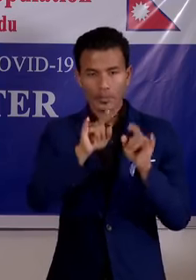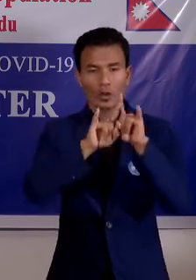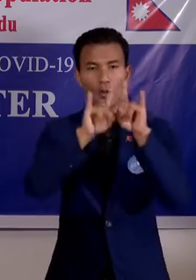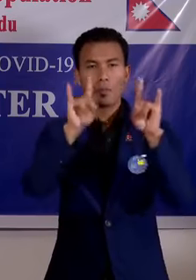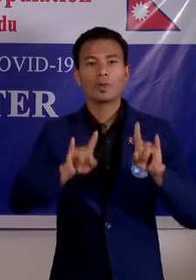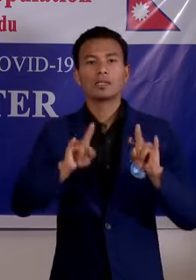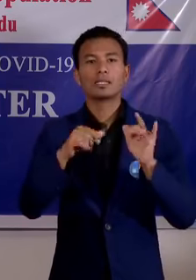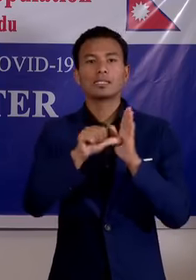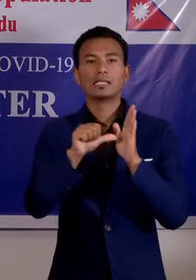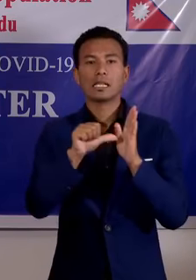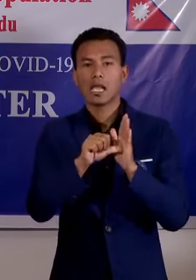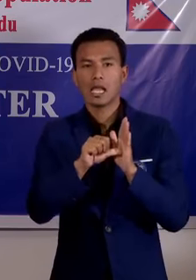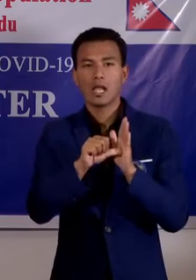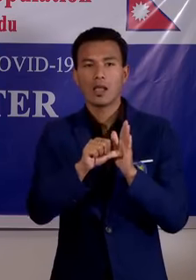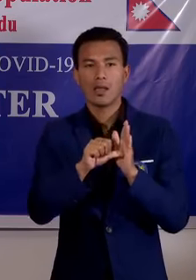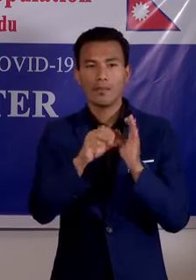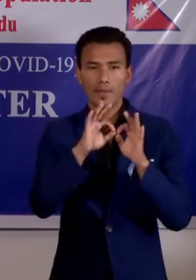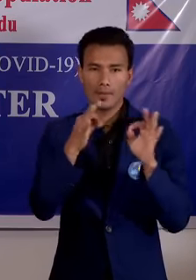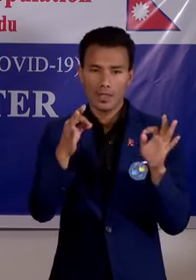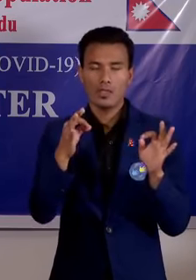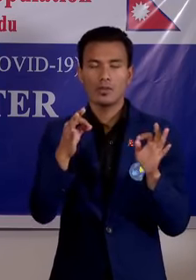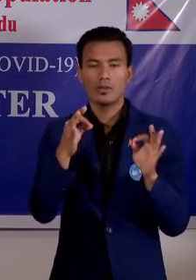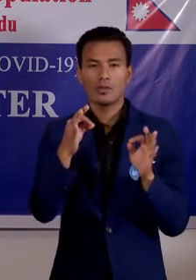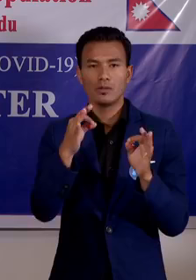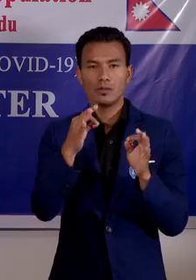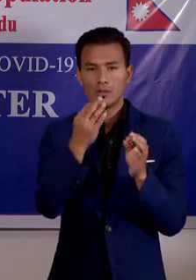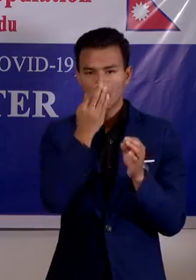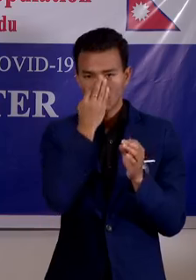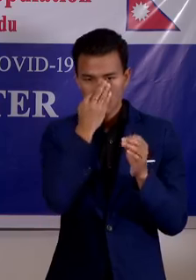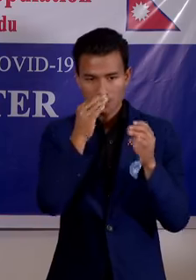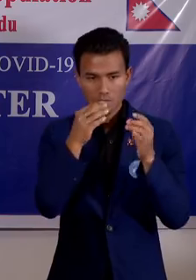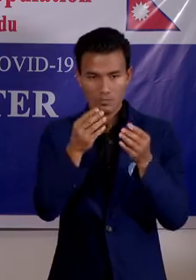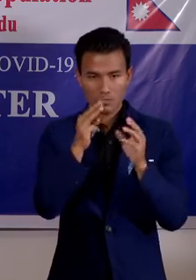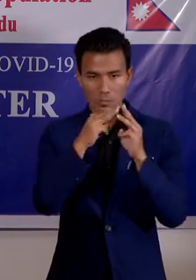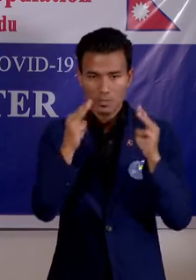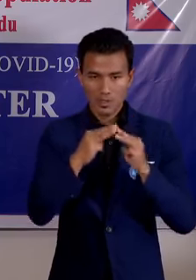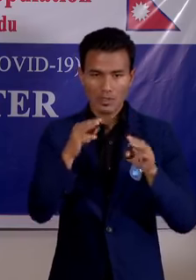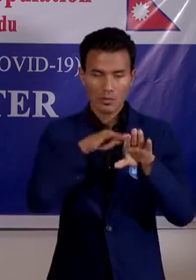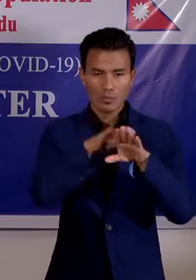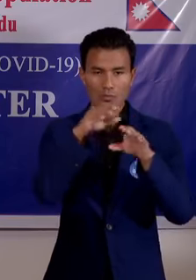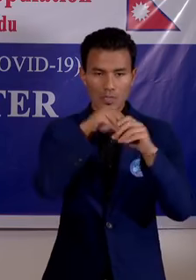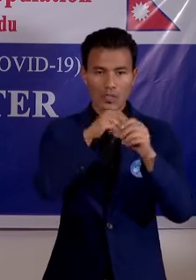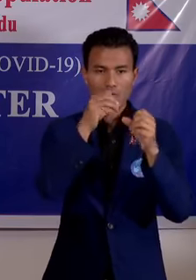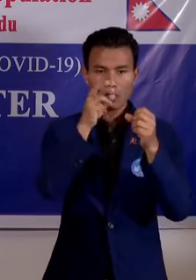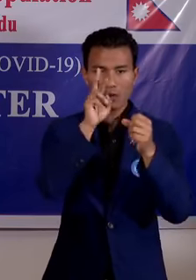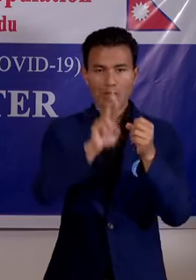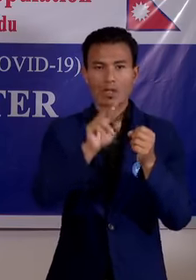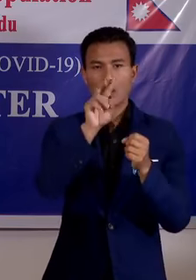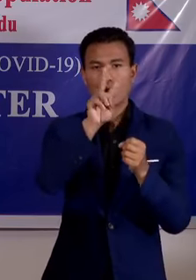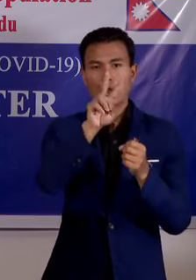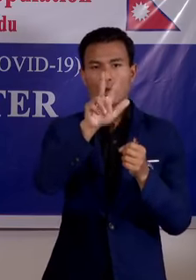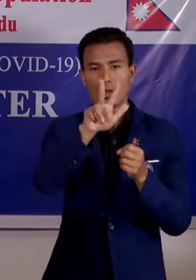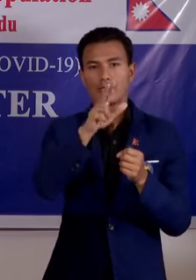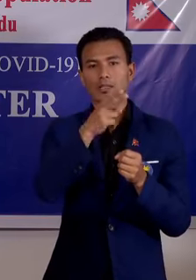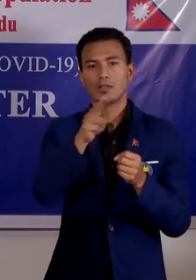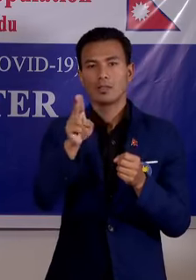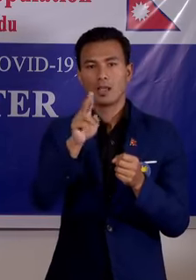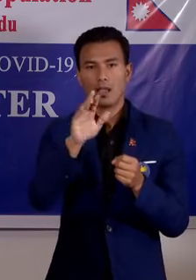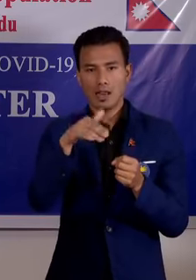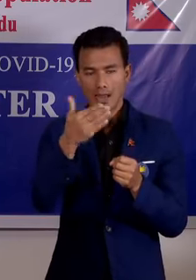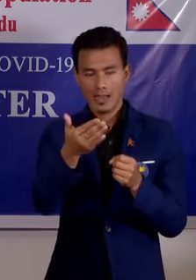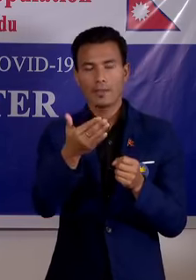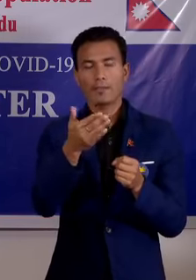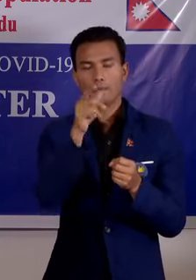जिल्लामा रहेका विभिन्न मस्जिदहरूमा रहेका 28 व्यक्तिहरूलाई क्लोज कन्ट्याक्टमा रहेका